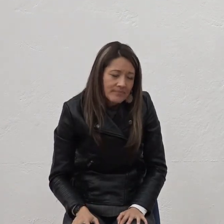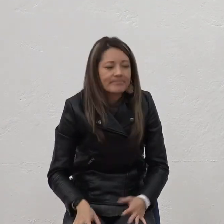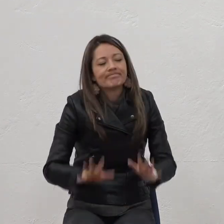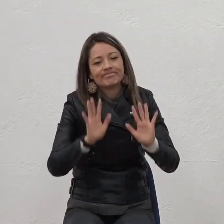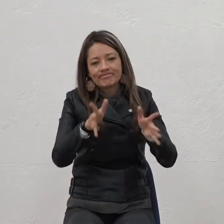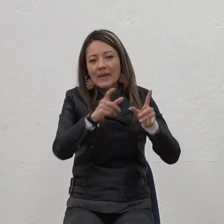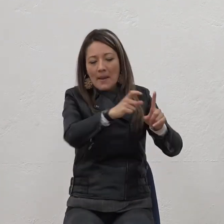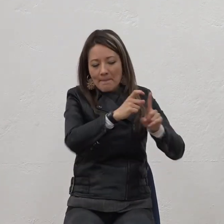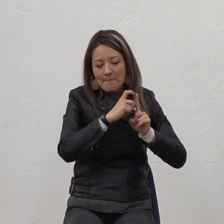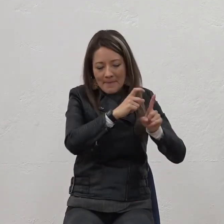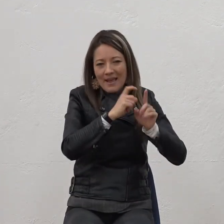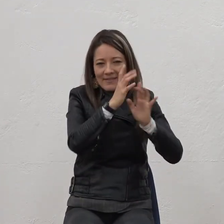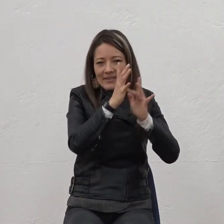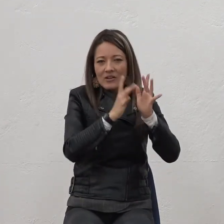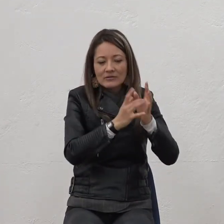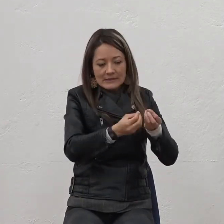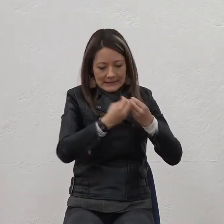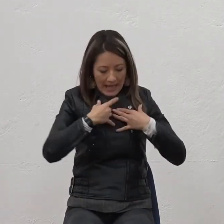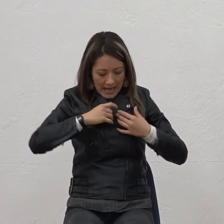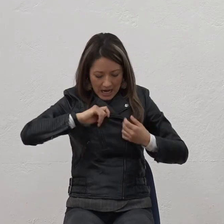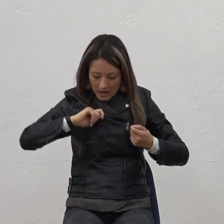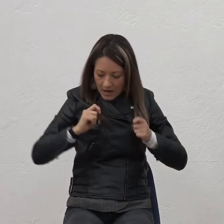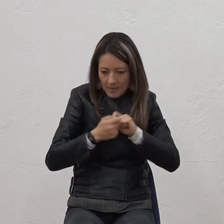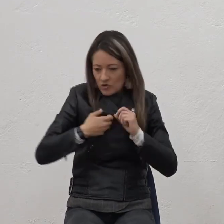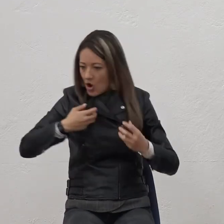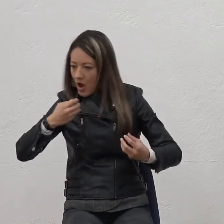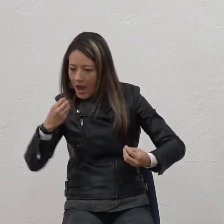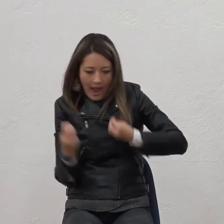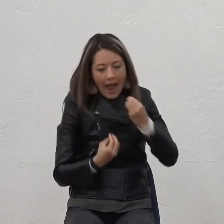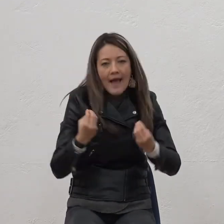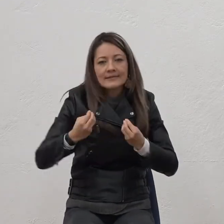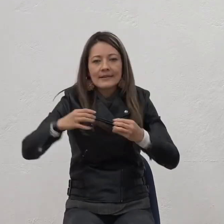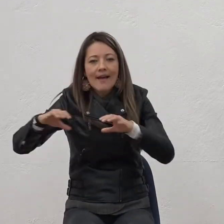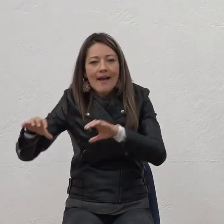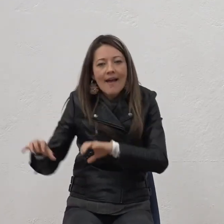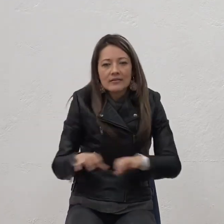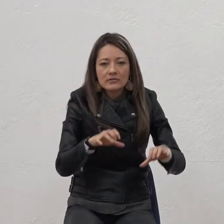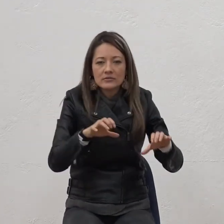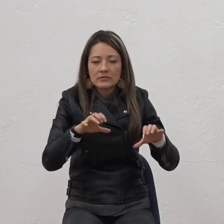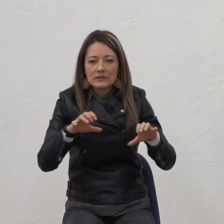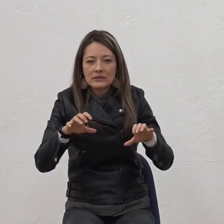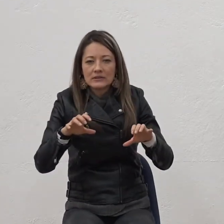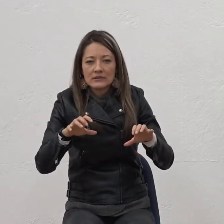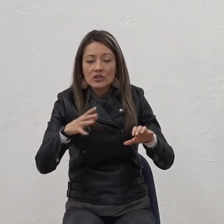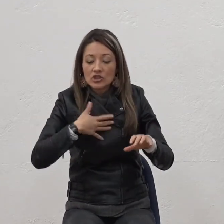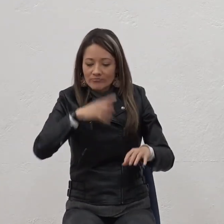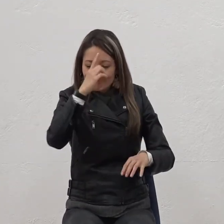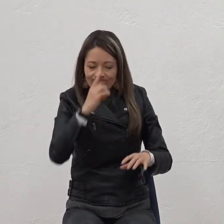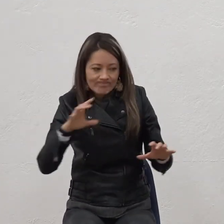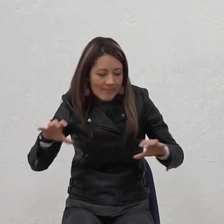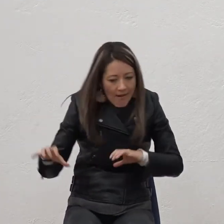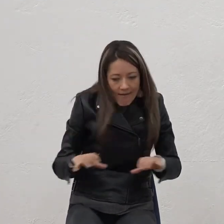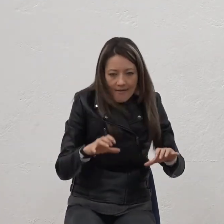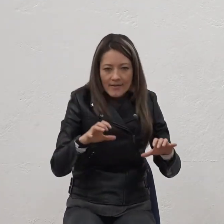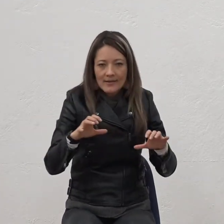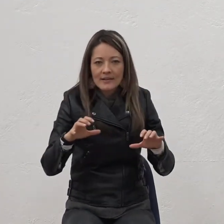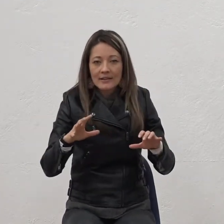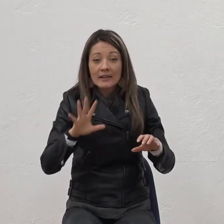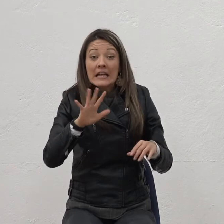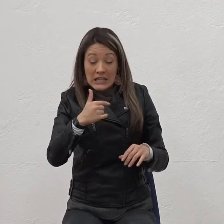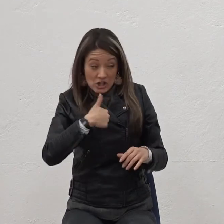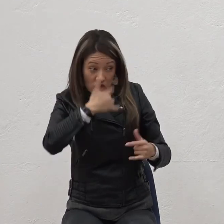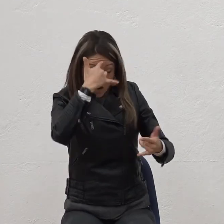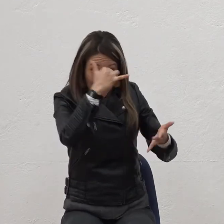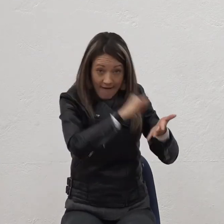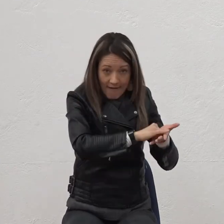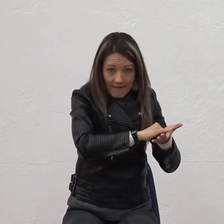Las palabras de Jesús deben traer una reacción y una acción. Yo debo de actuar. Si yo